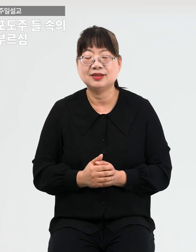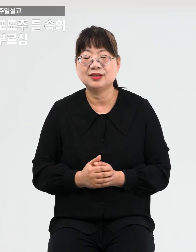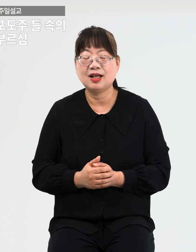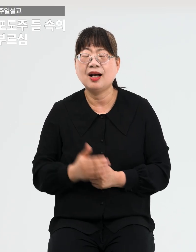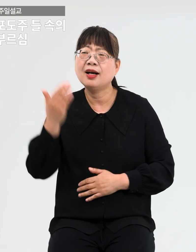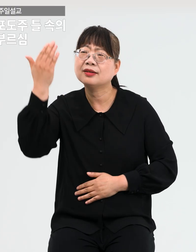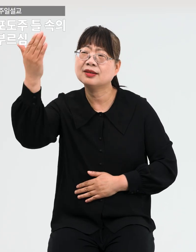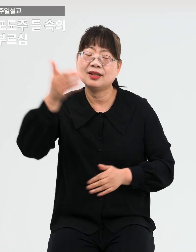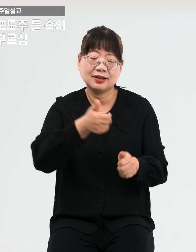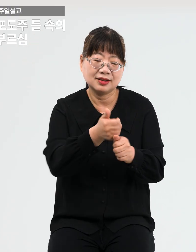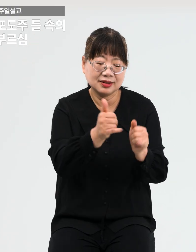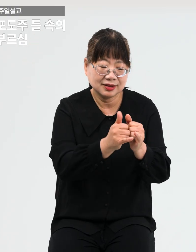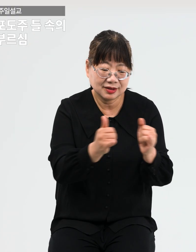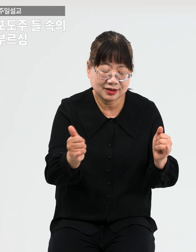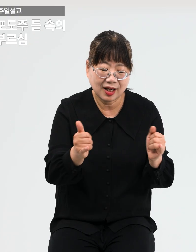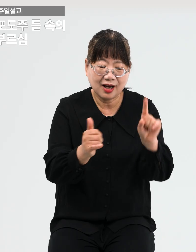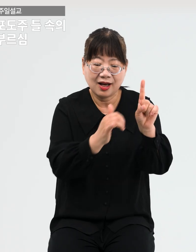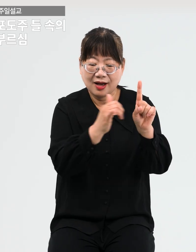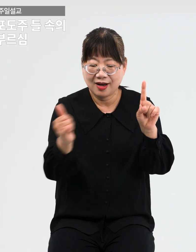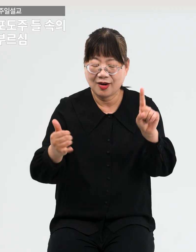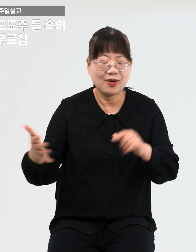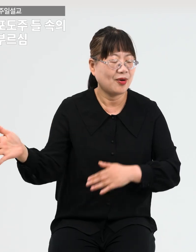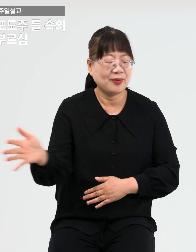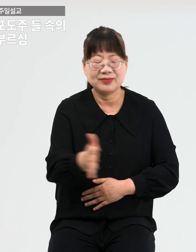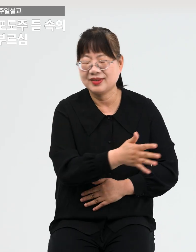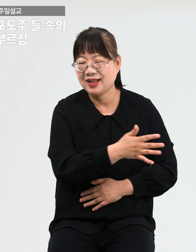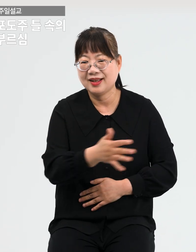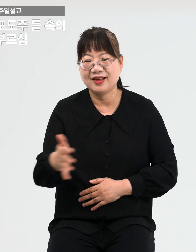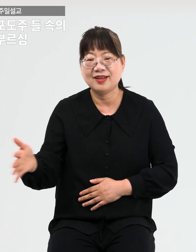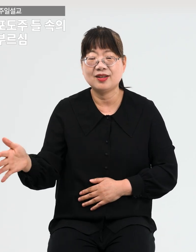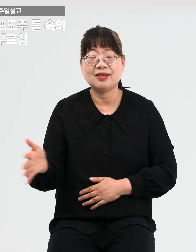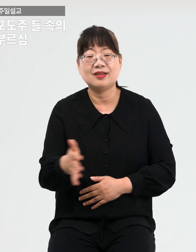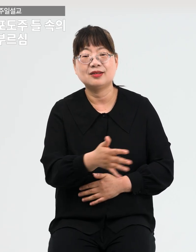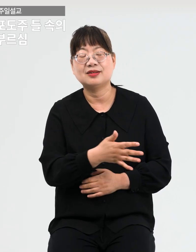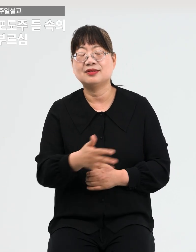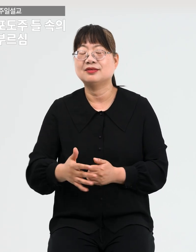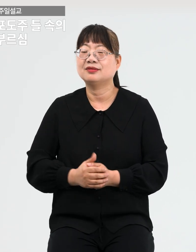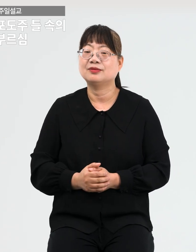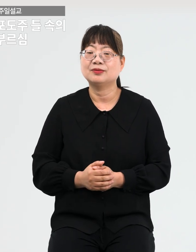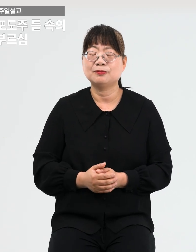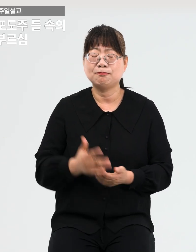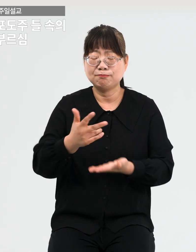이길 자 아무도 없네.